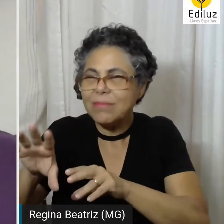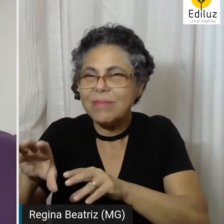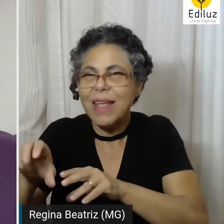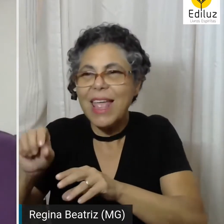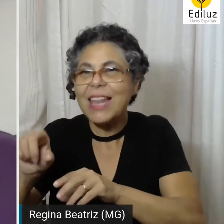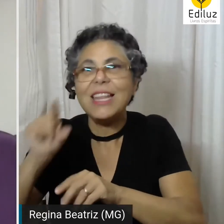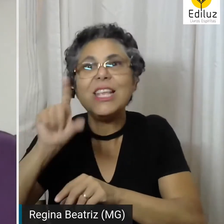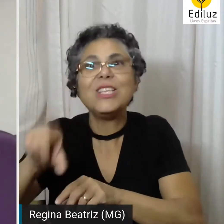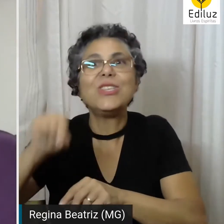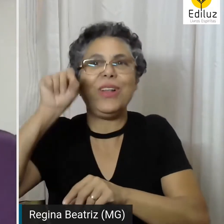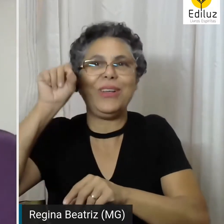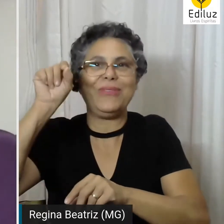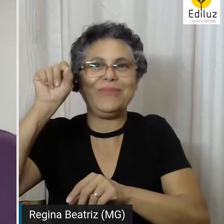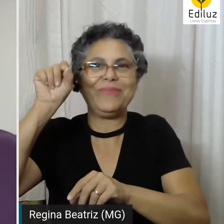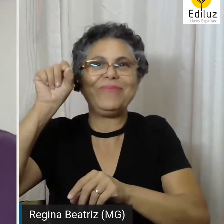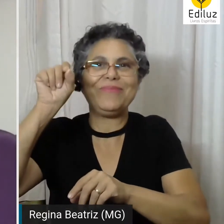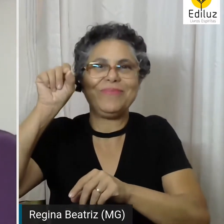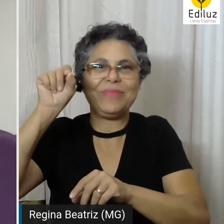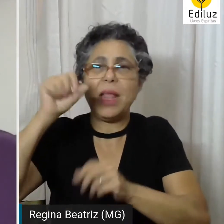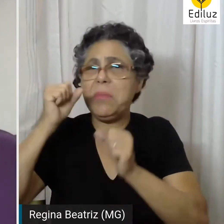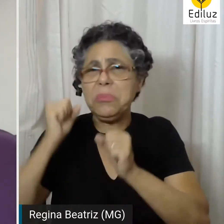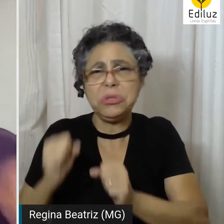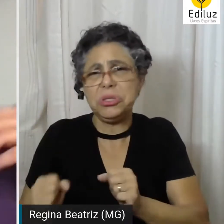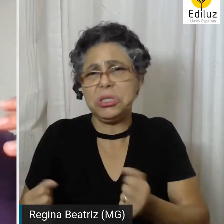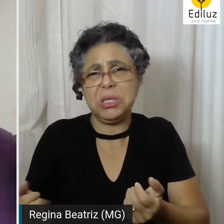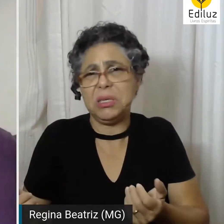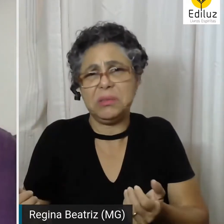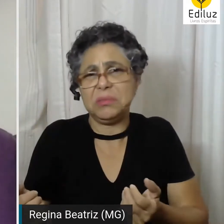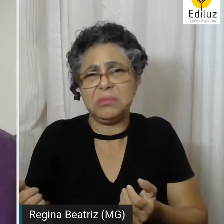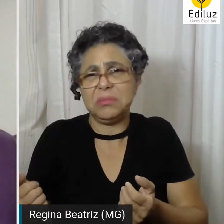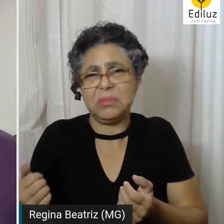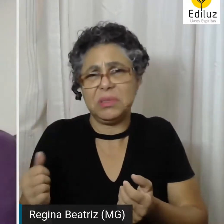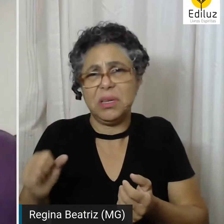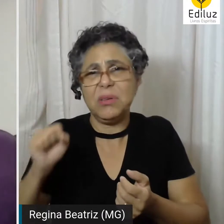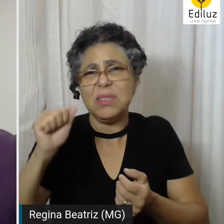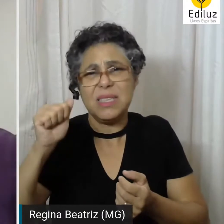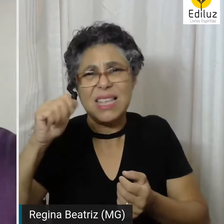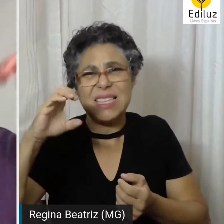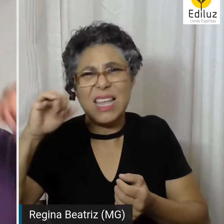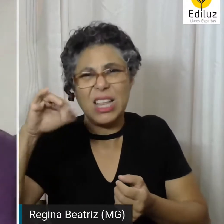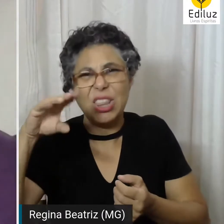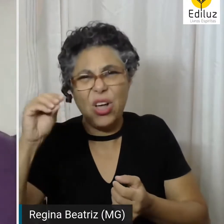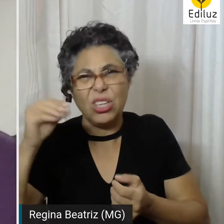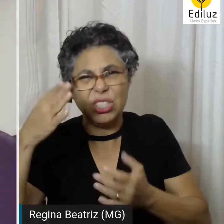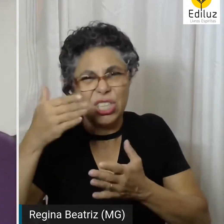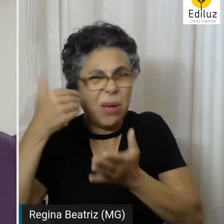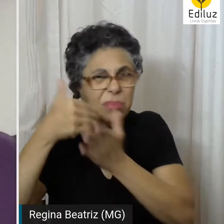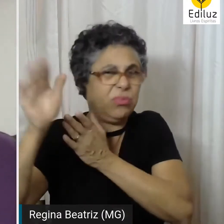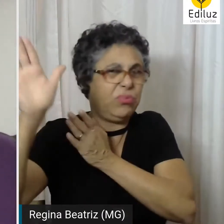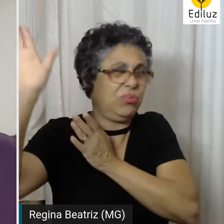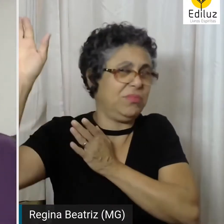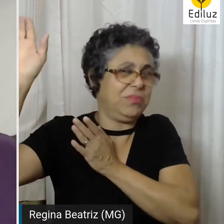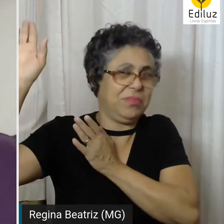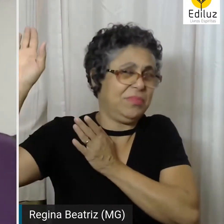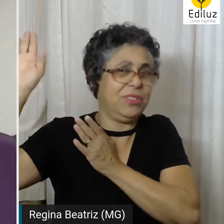escolha. Ele poderia, o sacerdote já havia passado